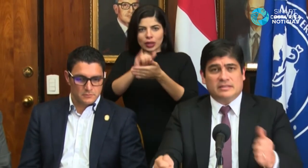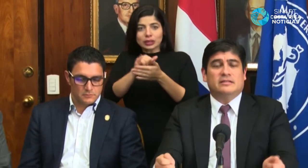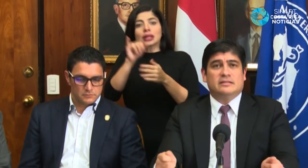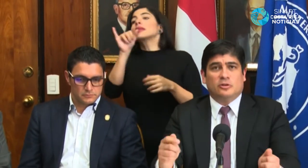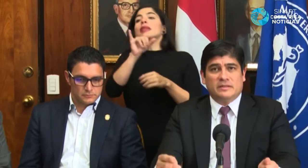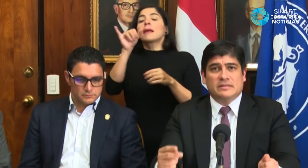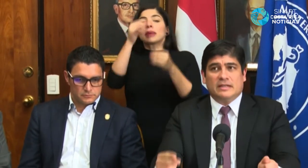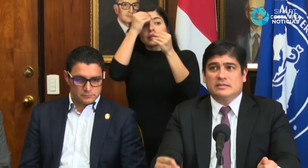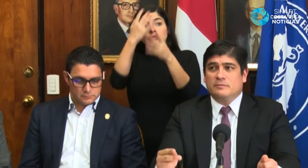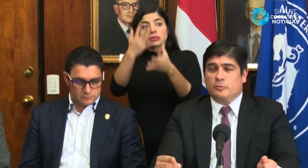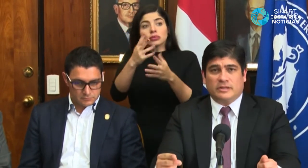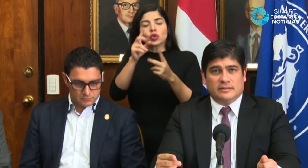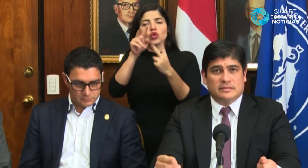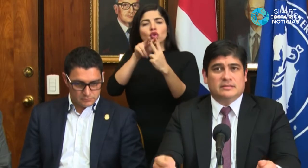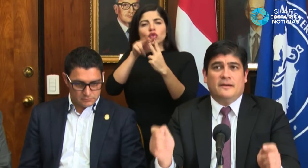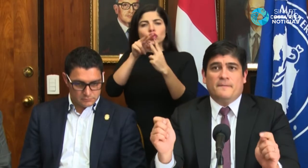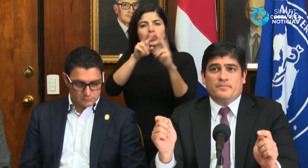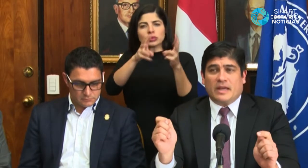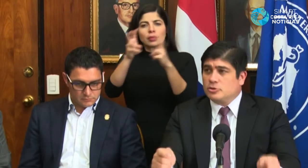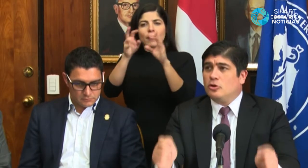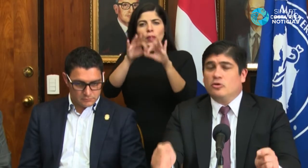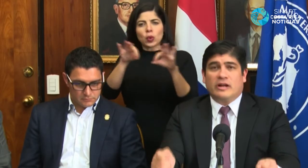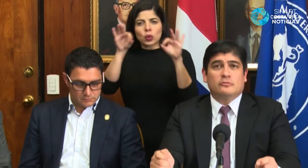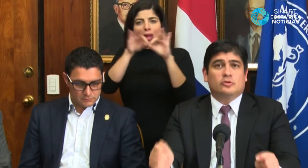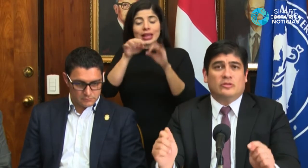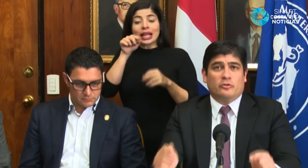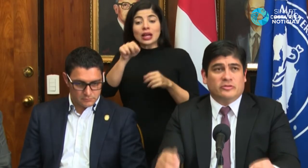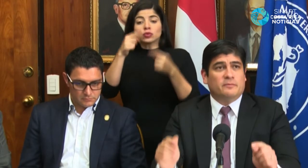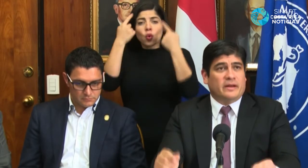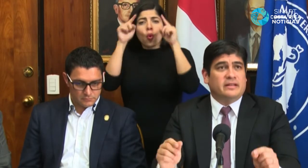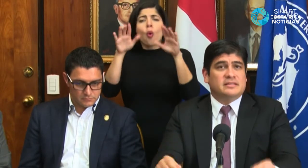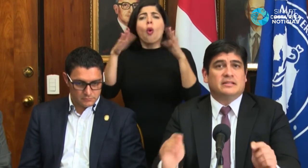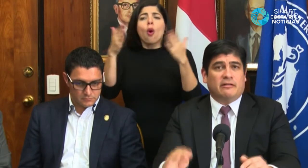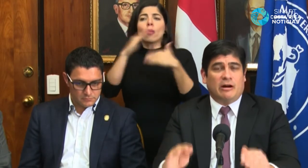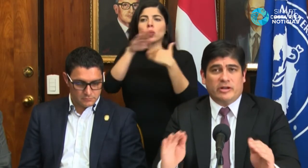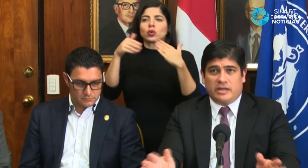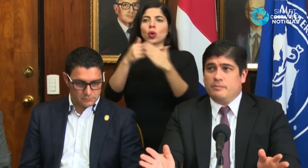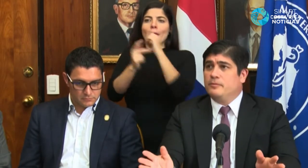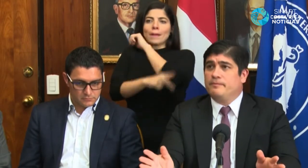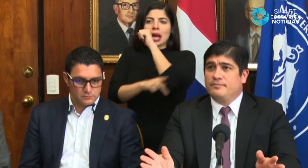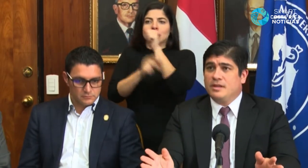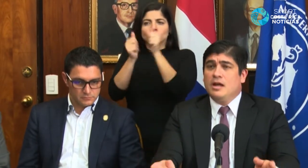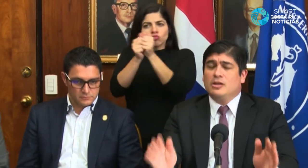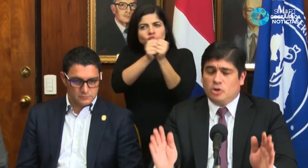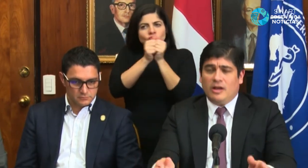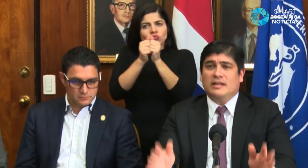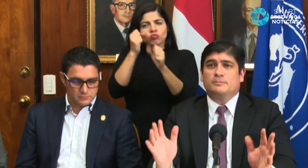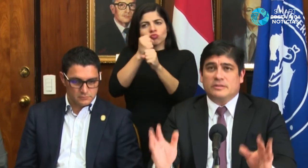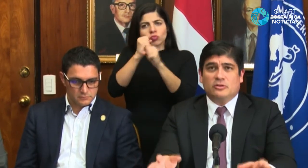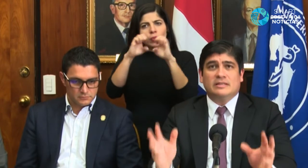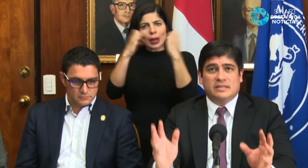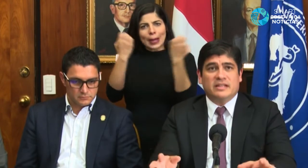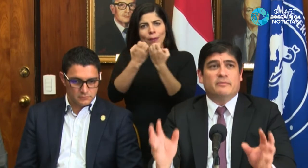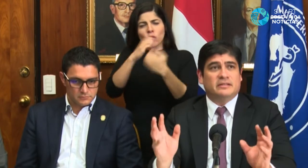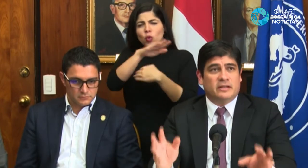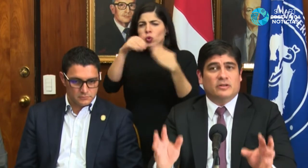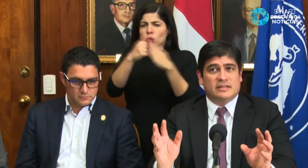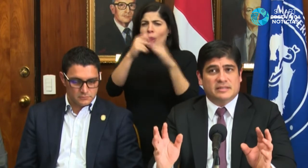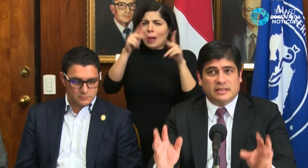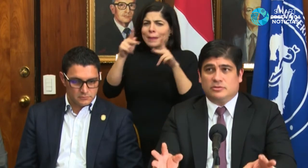También decirles dos mensajes importantes. Eso lo logramos con la unión del país y el trabajo en equipo. Todas las personas tienen